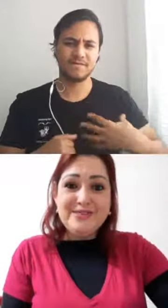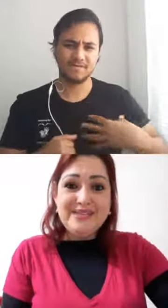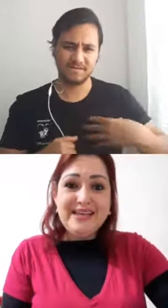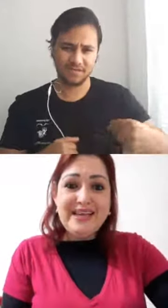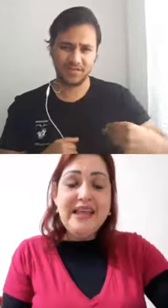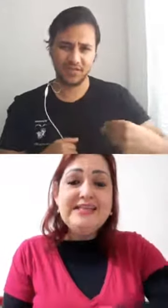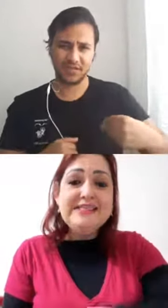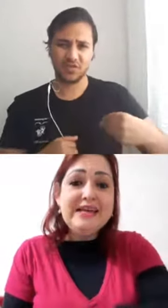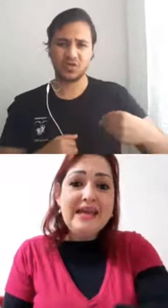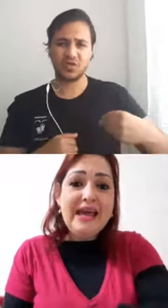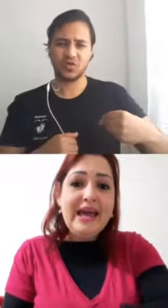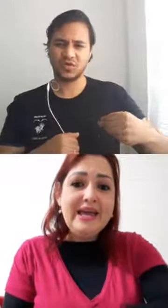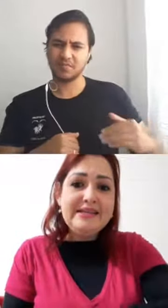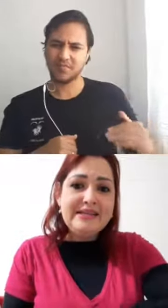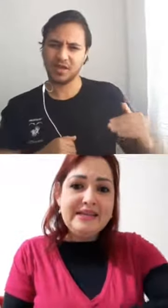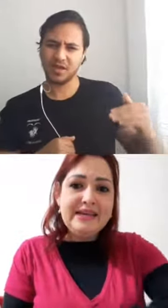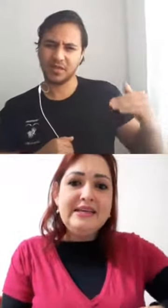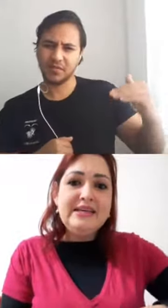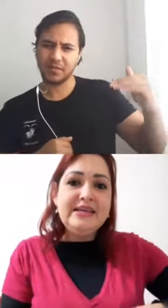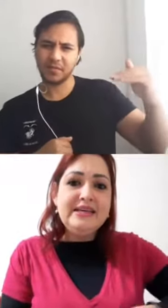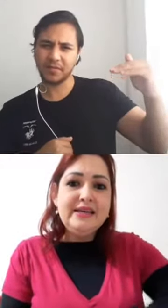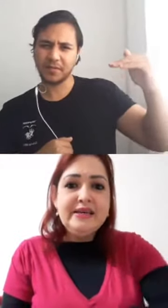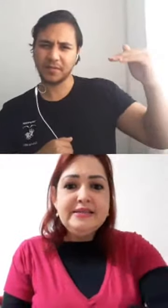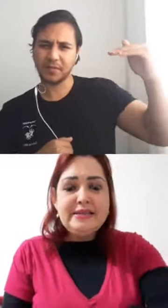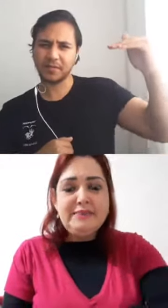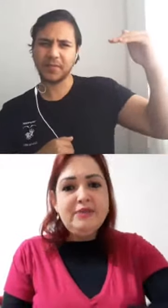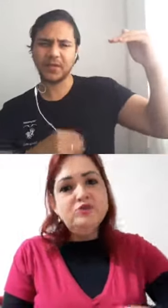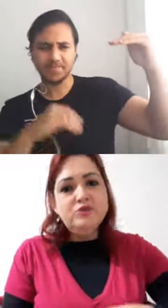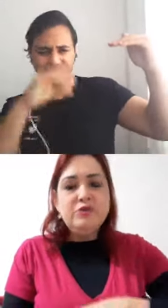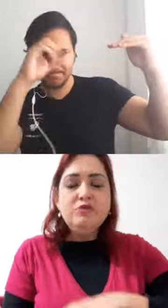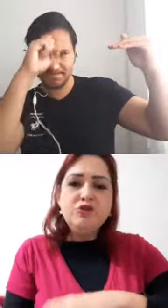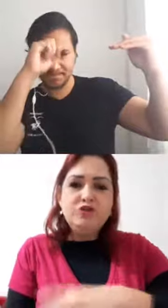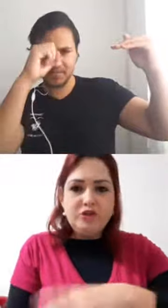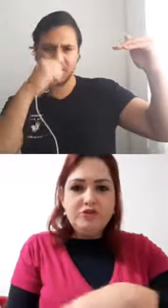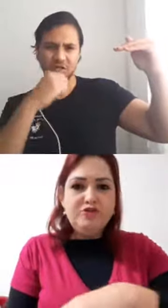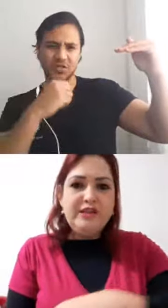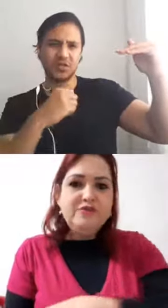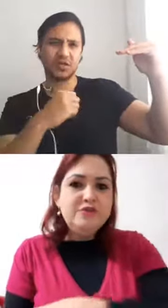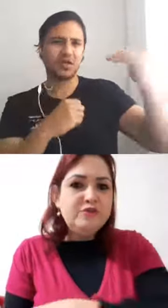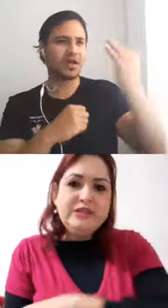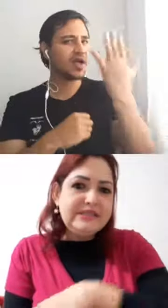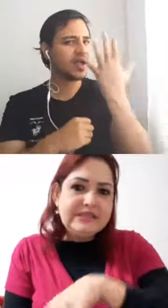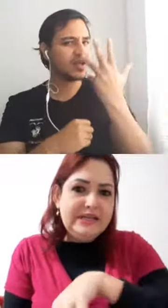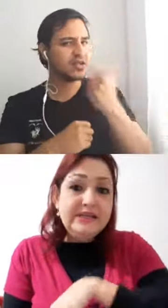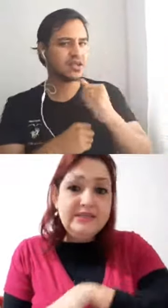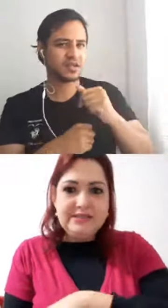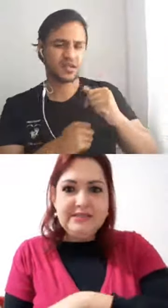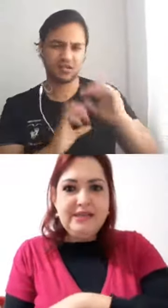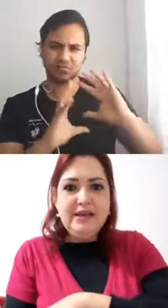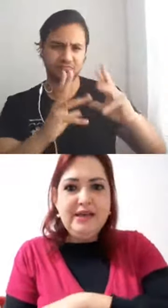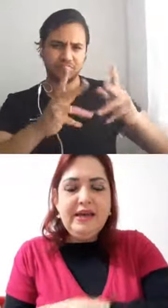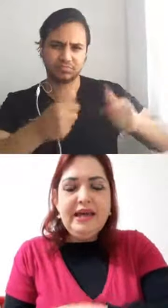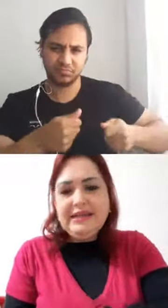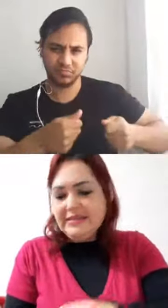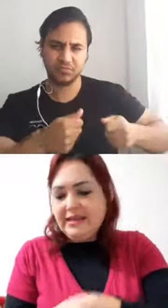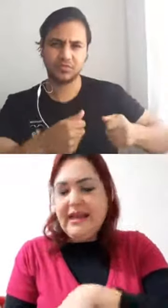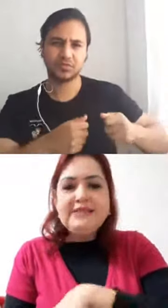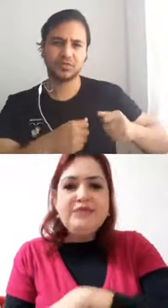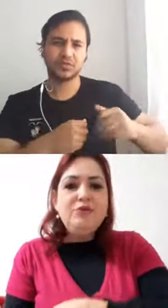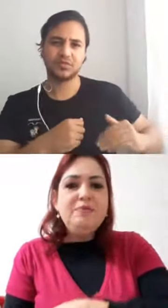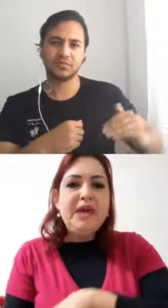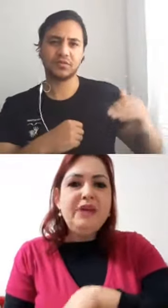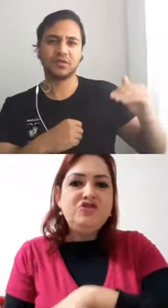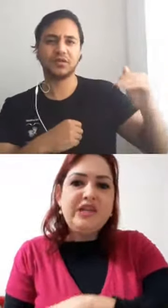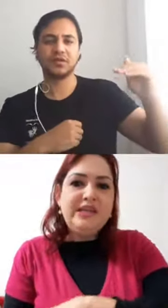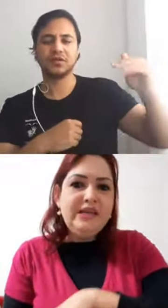filhos, eles crescem ali sabendo, não só os nossos filhos, todas as crianças eles crescem